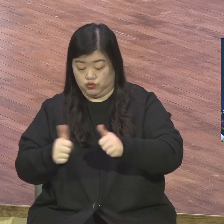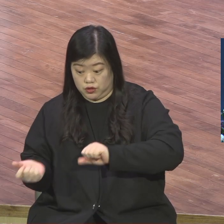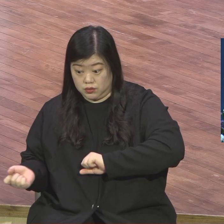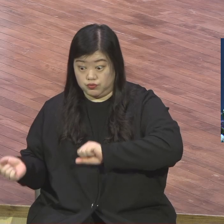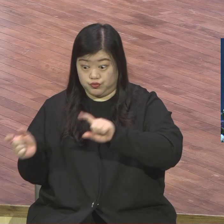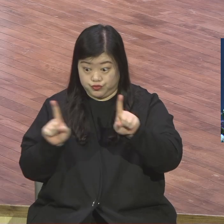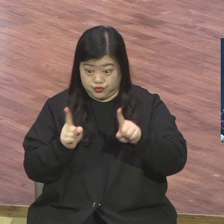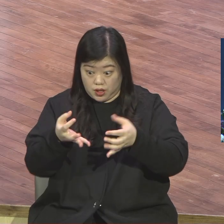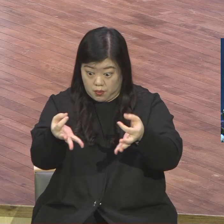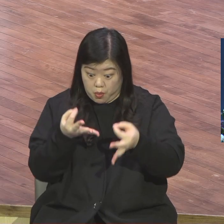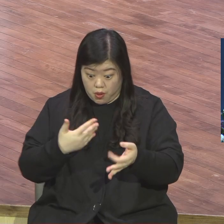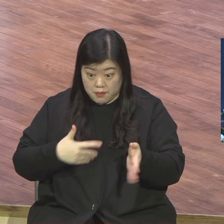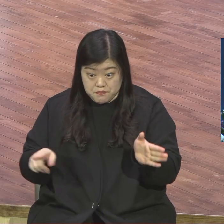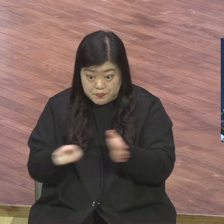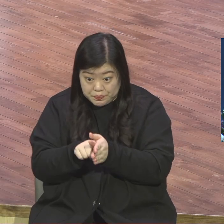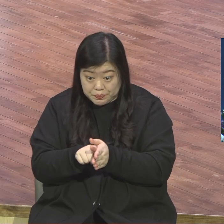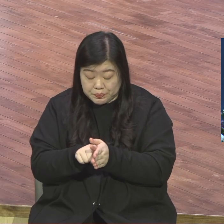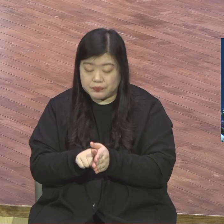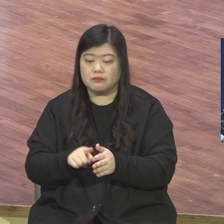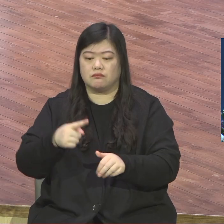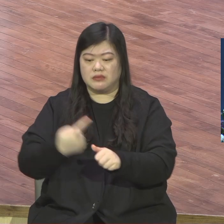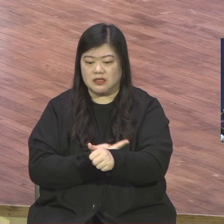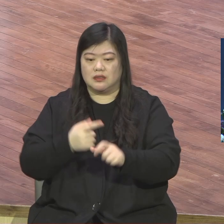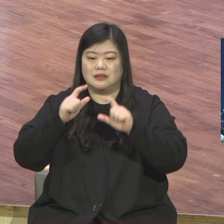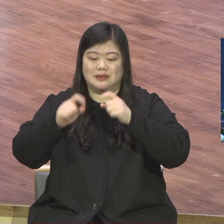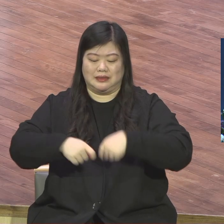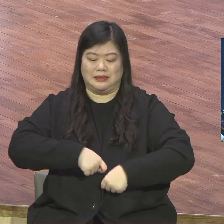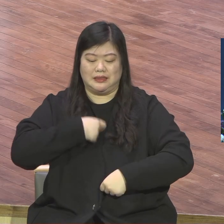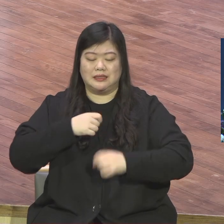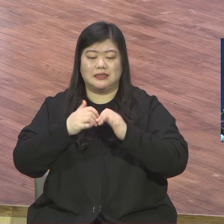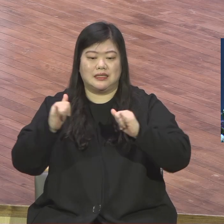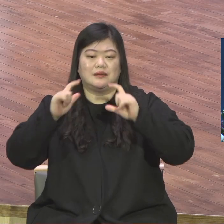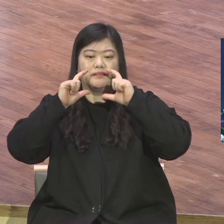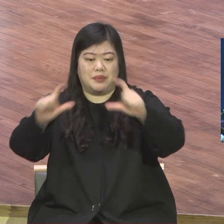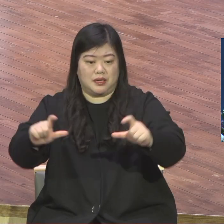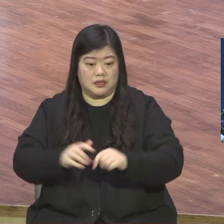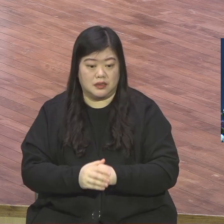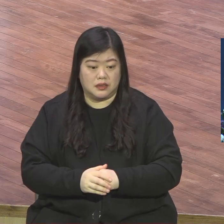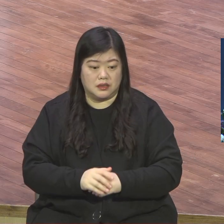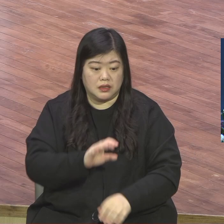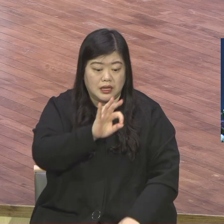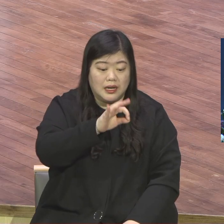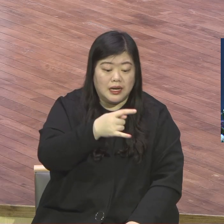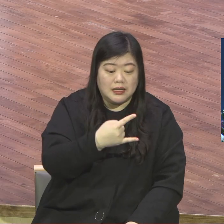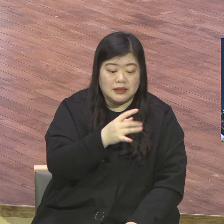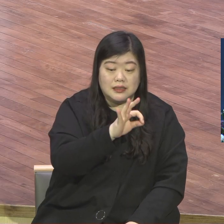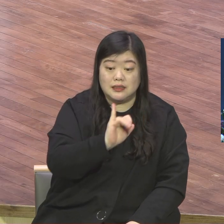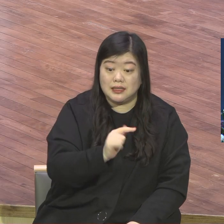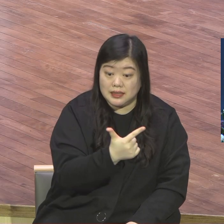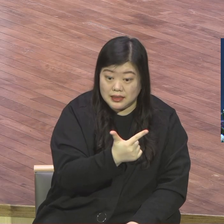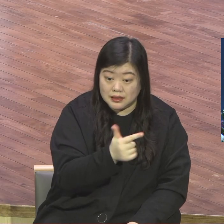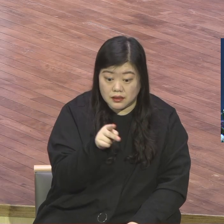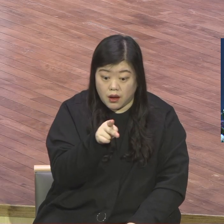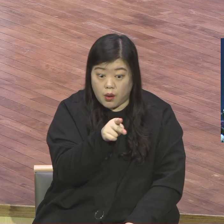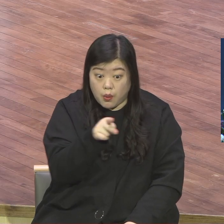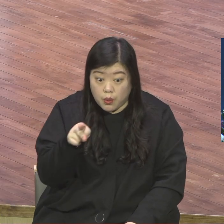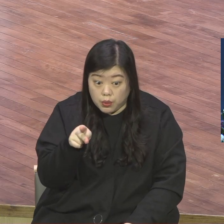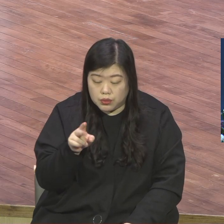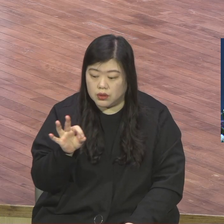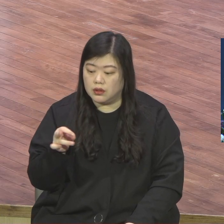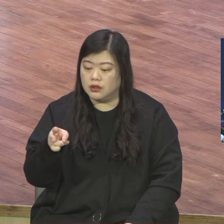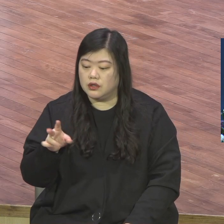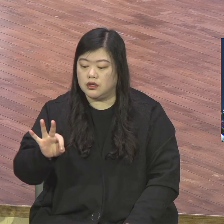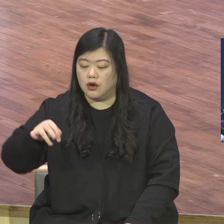뭐예요? 죄인과 의인 차이 뭐예요? 의인은 영생하는 것을 말합니다. 영생. 영원한 생명.